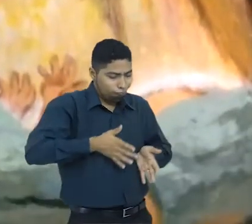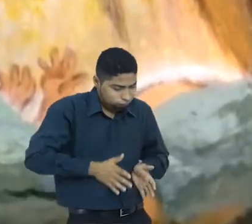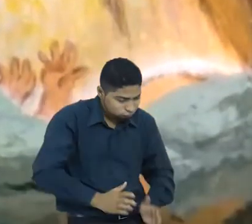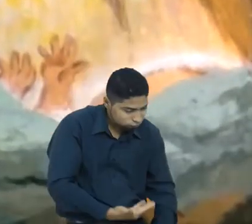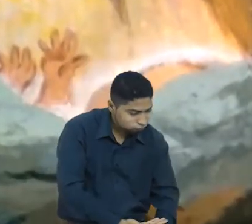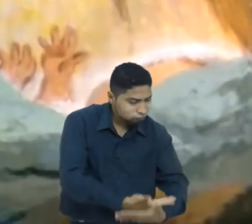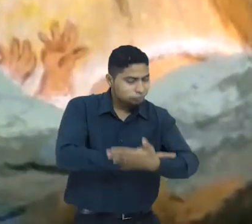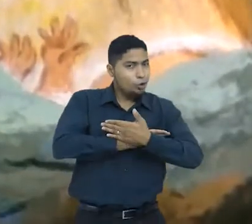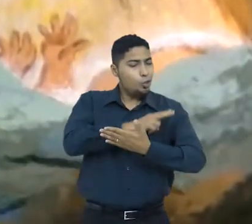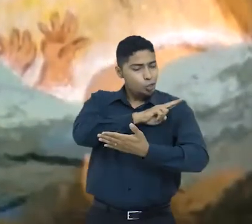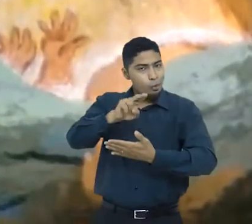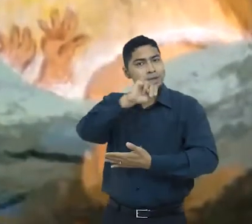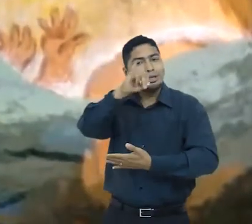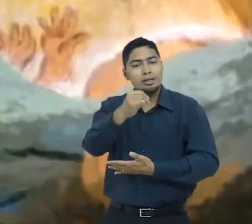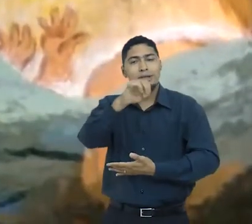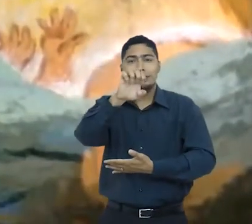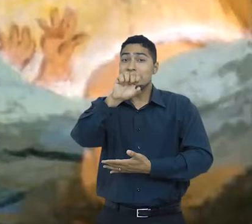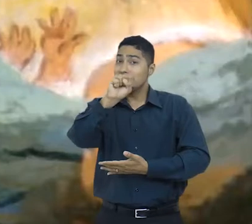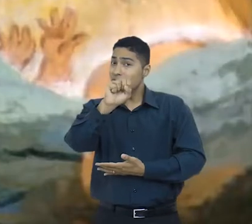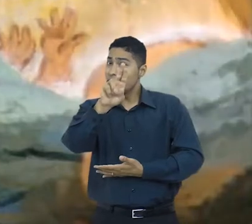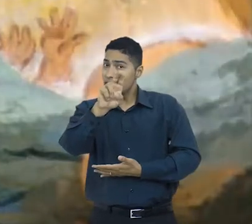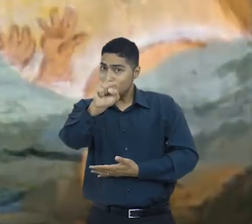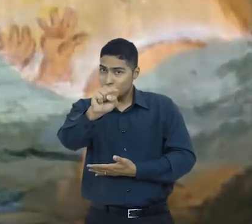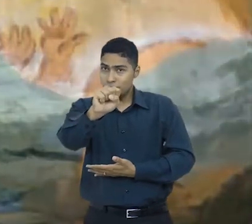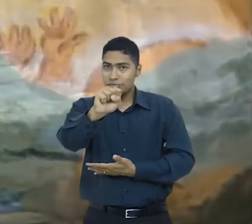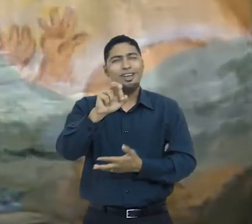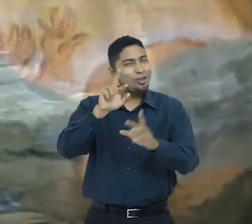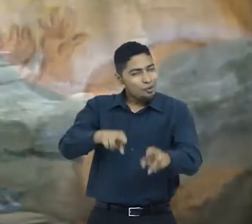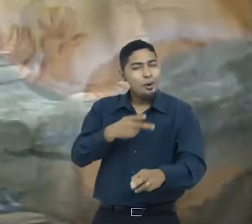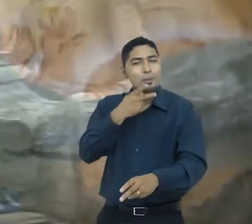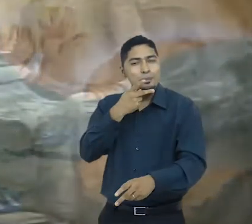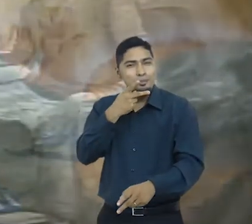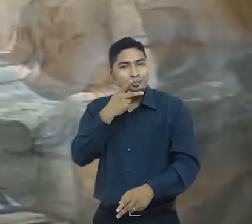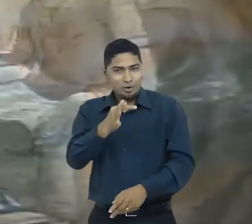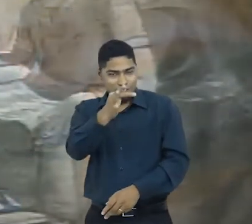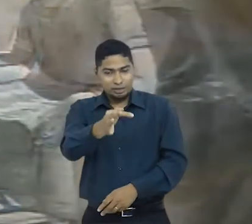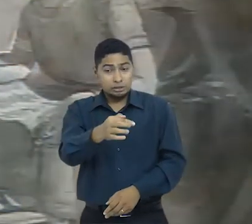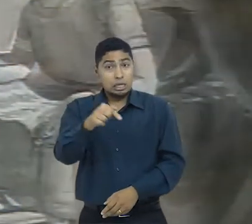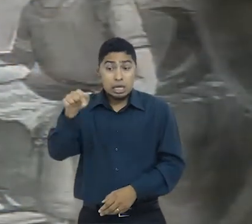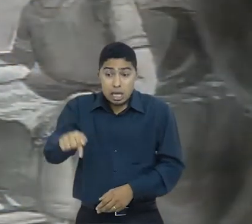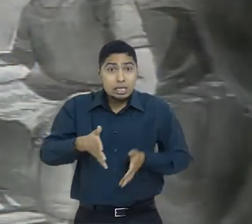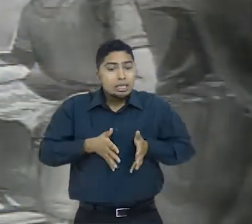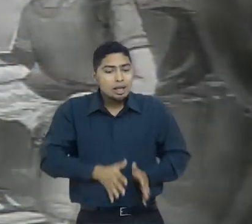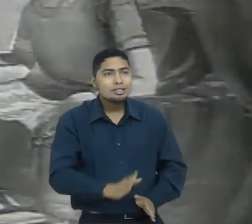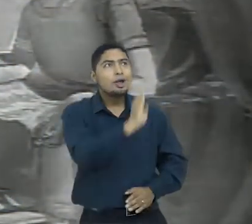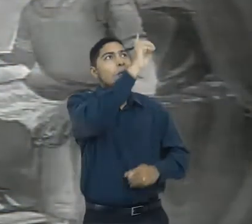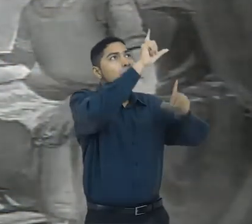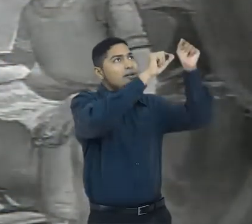seu primeiro filho, que foi chamado de Jesus. Como foi profetizado, Jesus nasceu em Belém, e